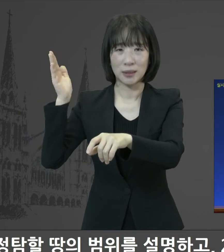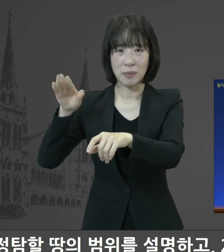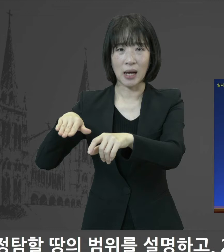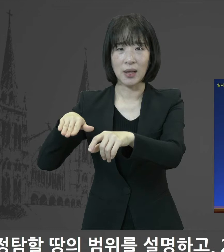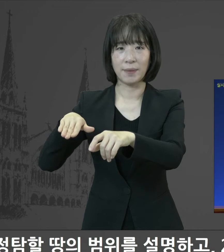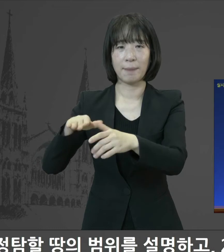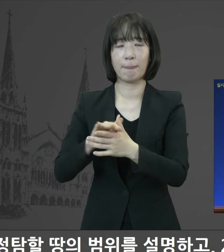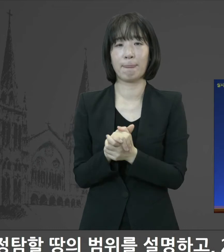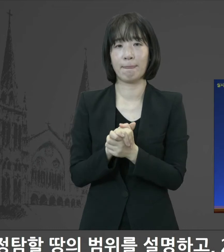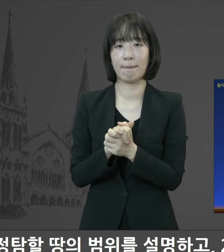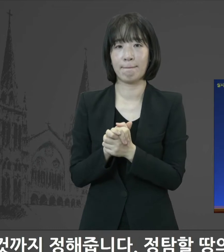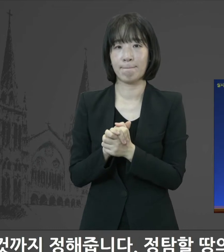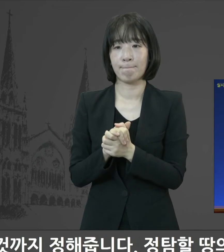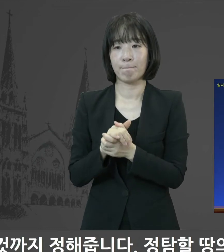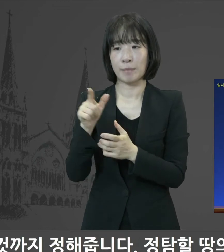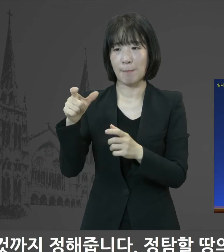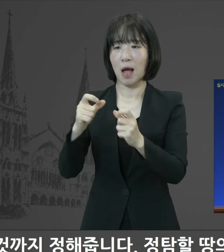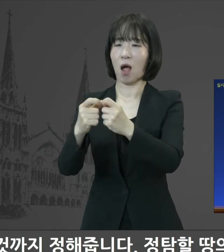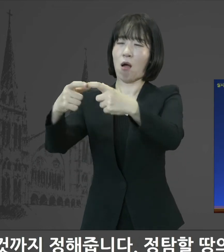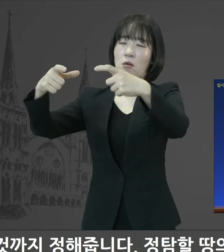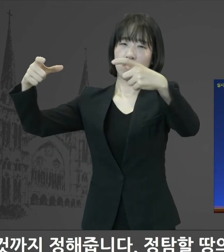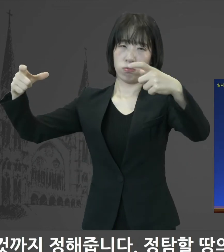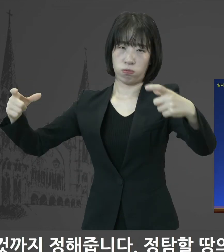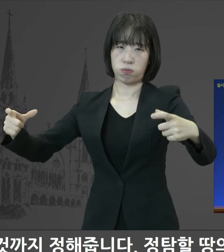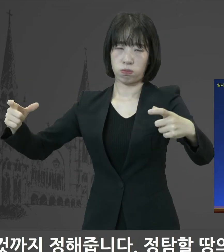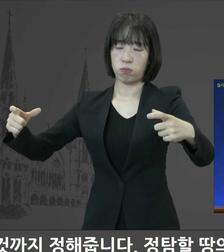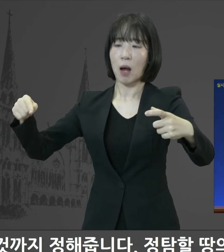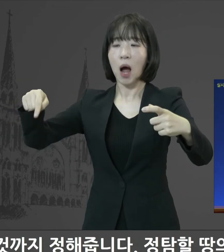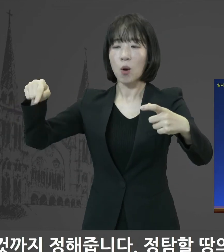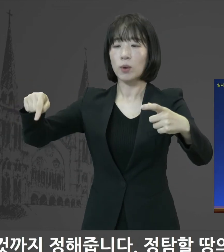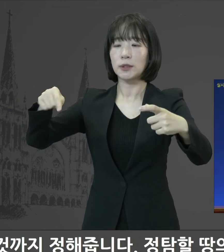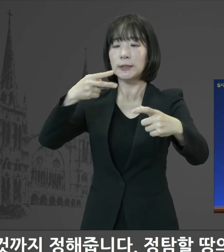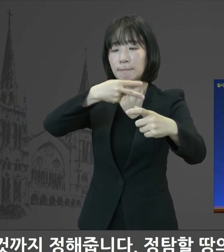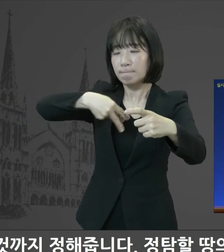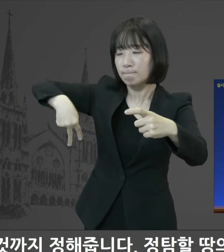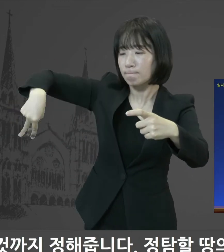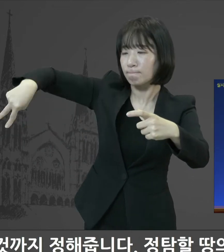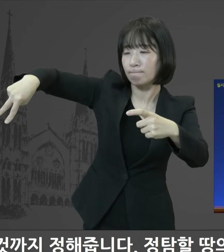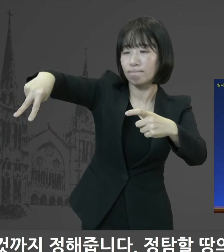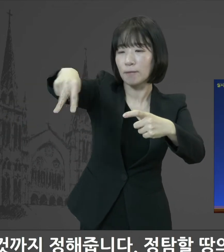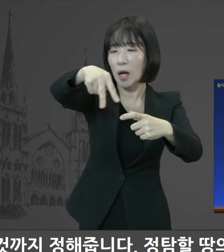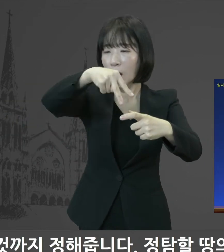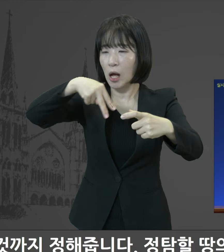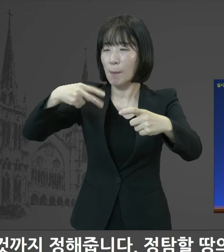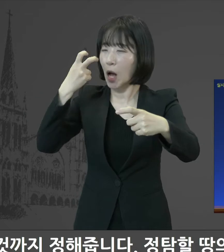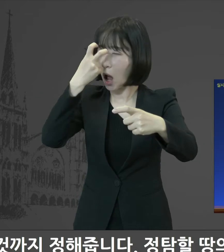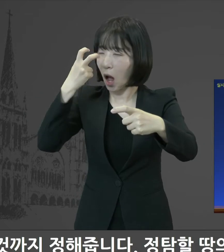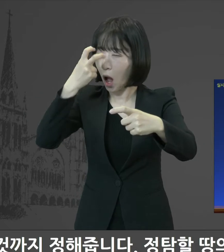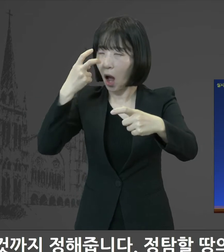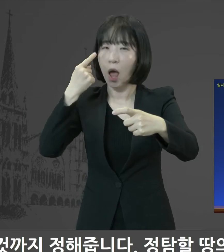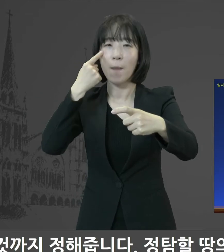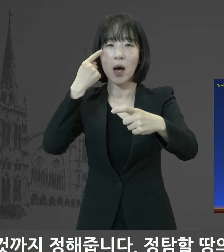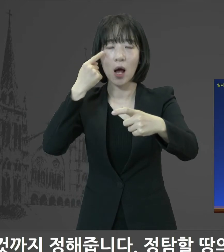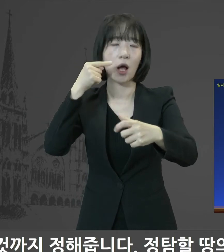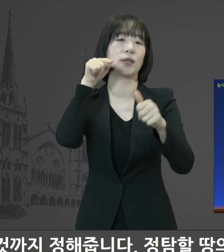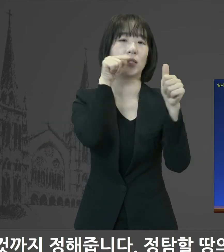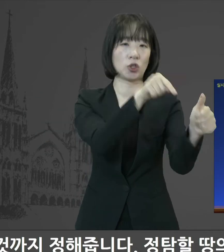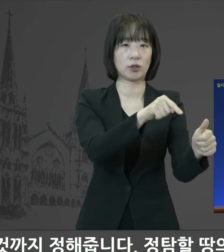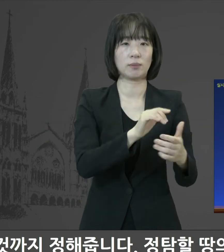다만 굉장히 넓은 지역을 광범위하게 정탐하라 했다. 이 사실은 기억해 주시기 바랍니다.